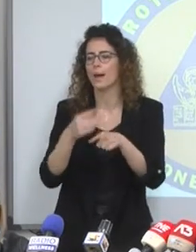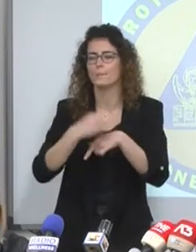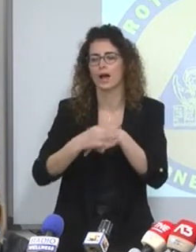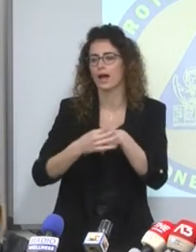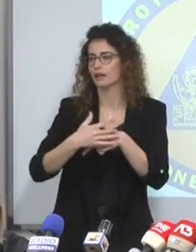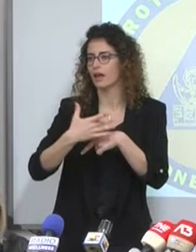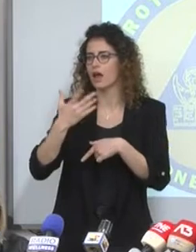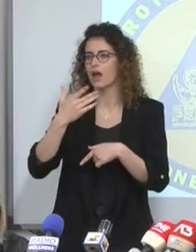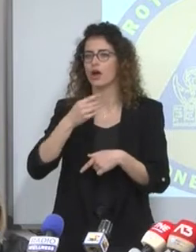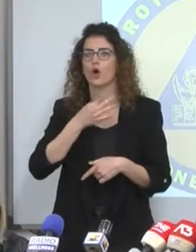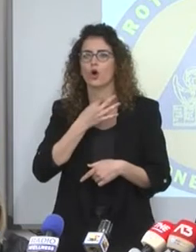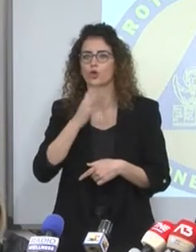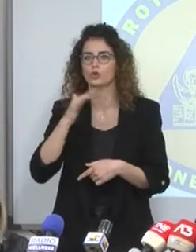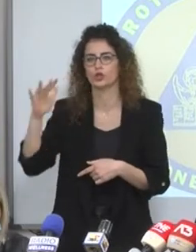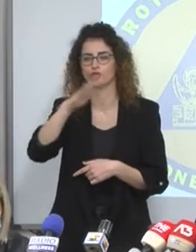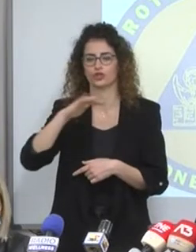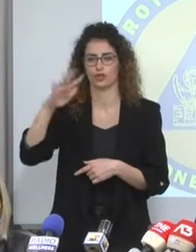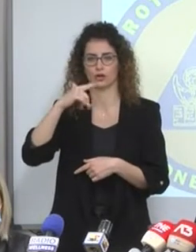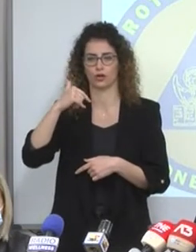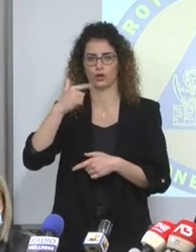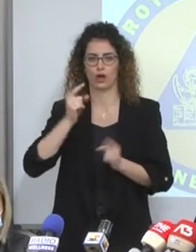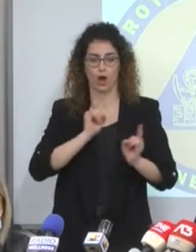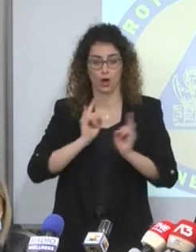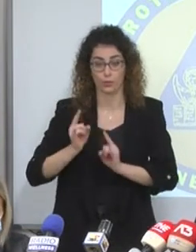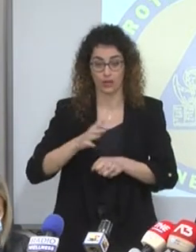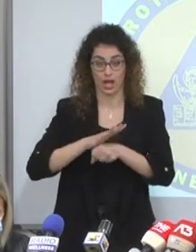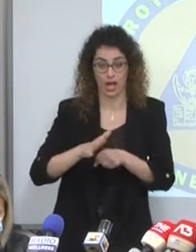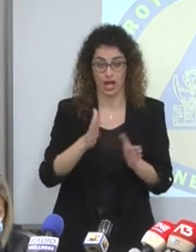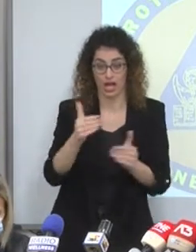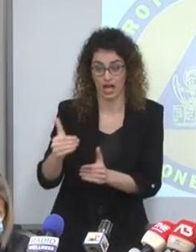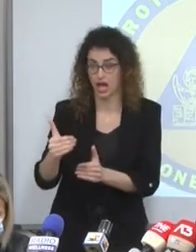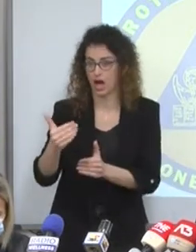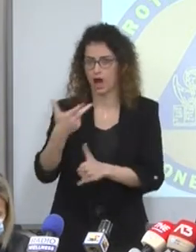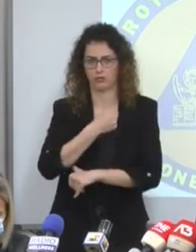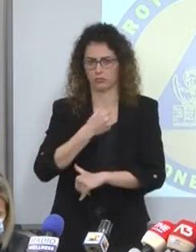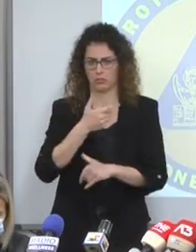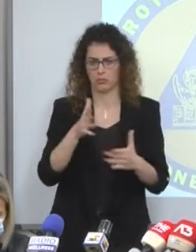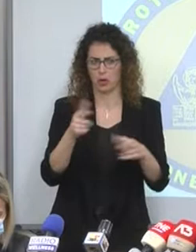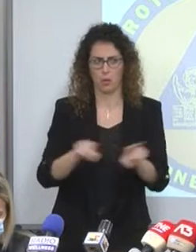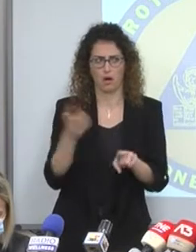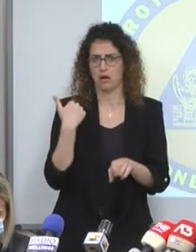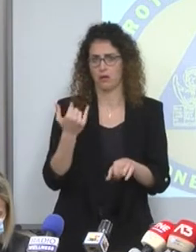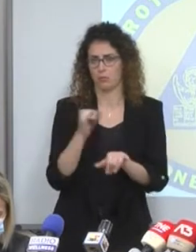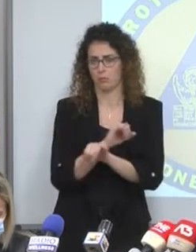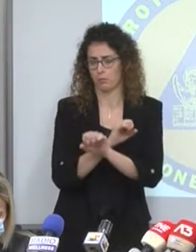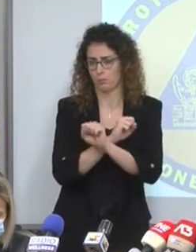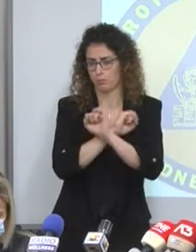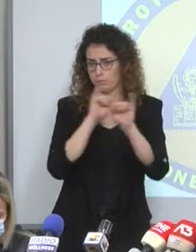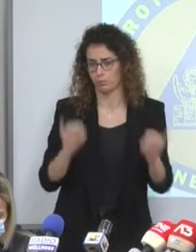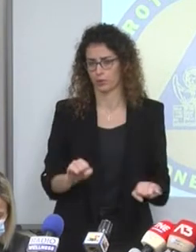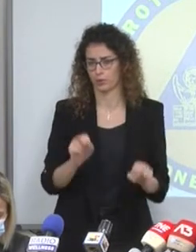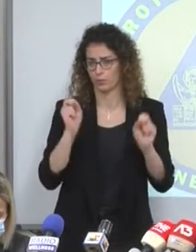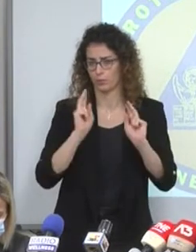cioè non abbiamo più i cluster ospedalieri da quando abbiamo fatto i vaccini nelle case di riposo siamo precipitati con infezioni